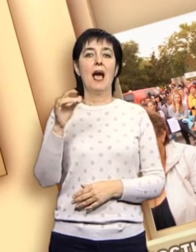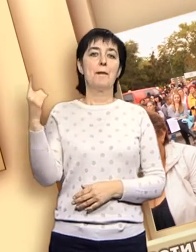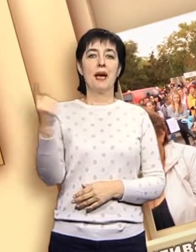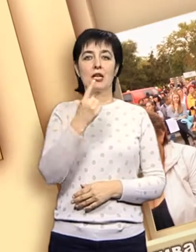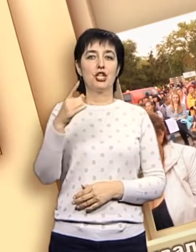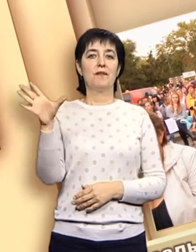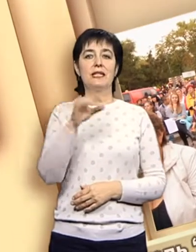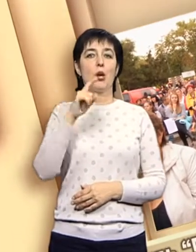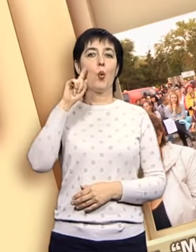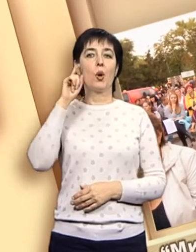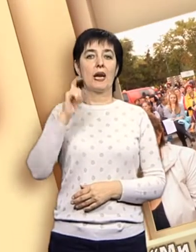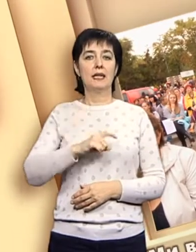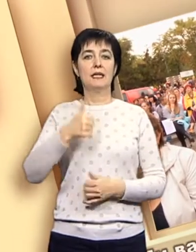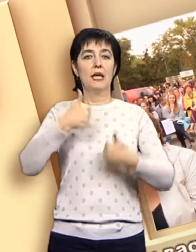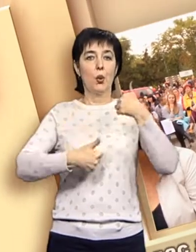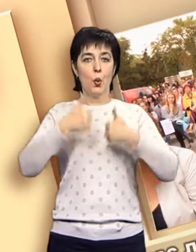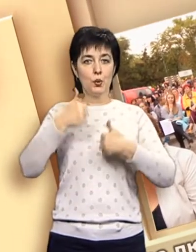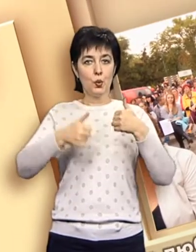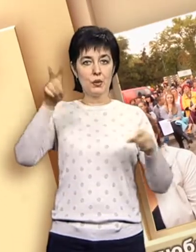«Міні-міс і містер УТО».